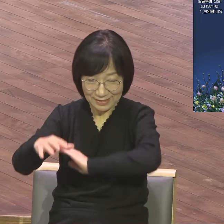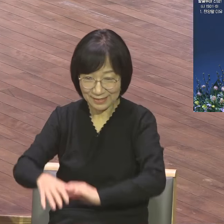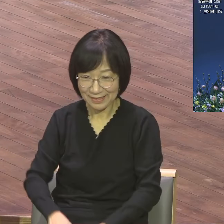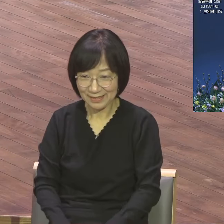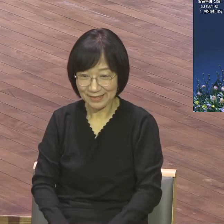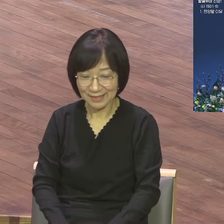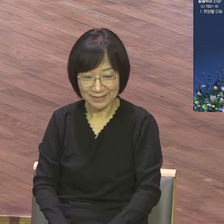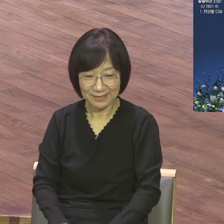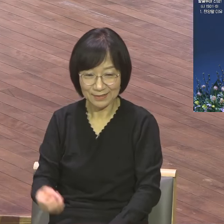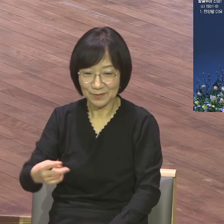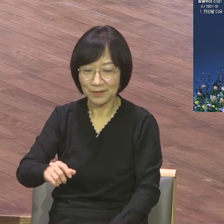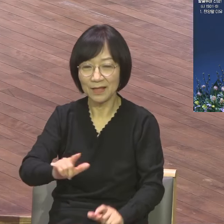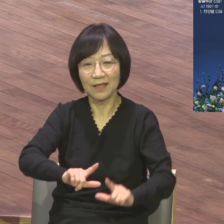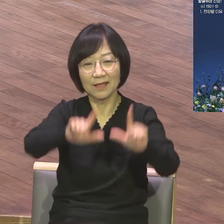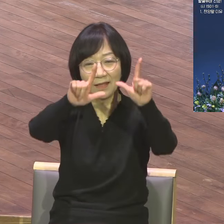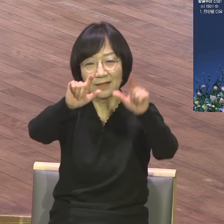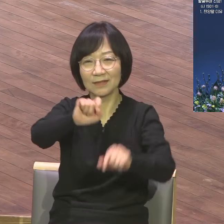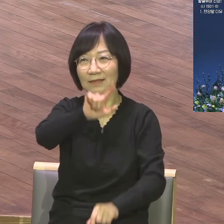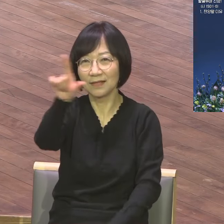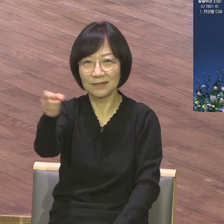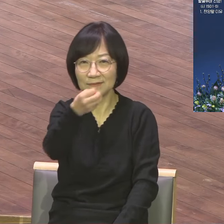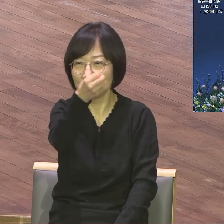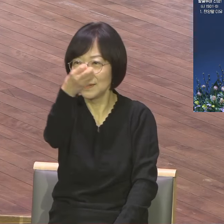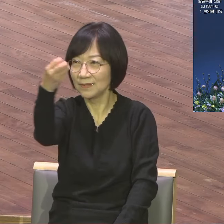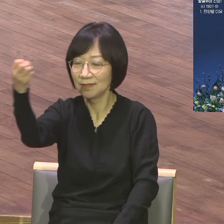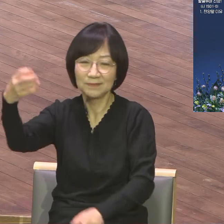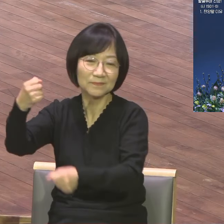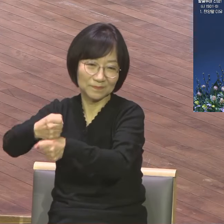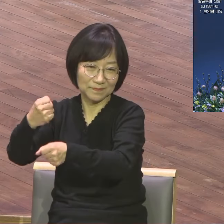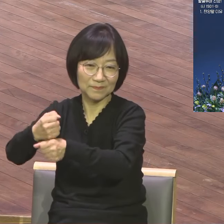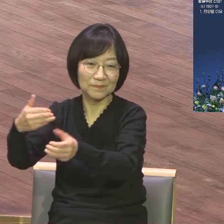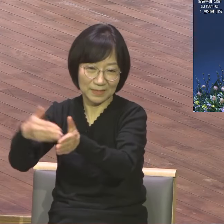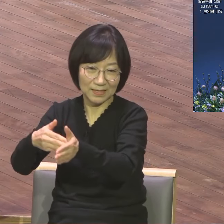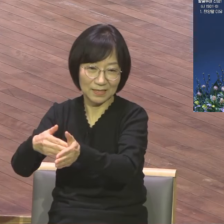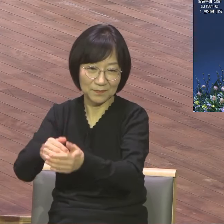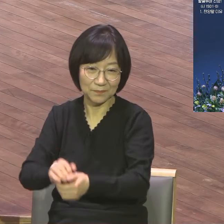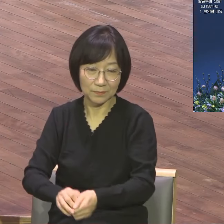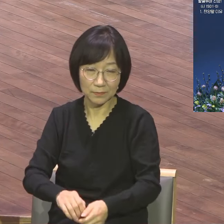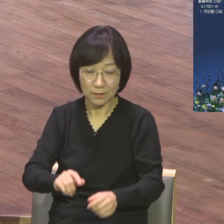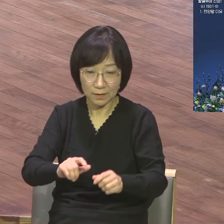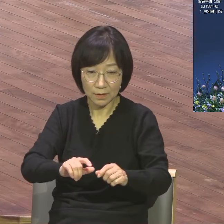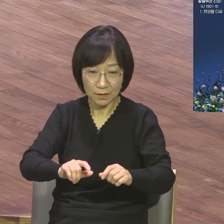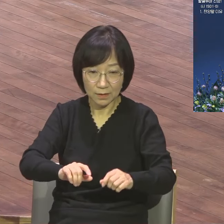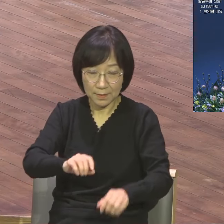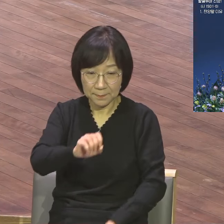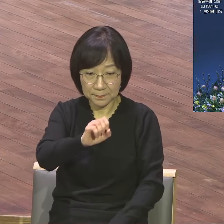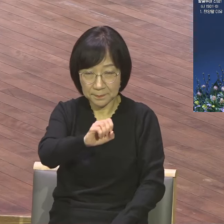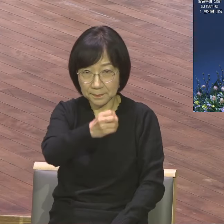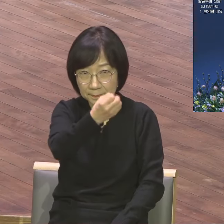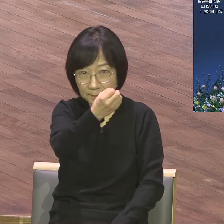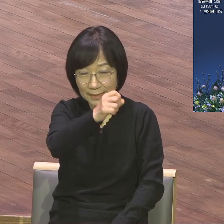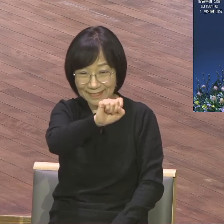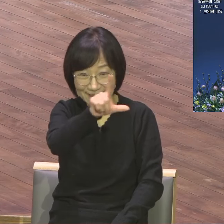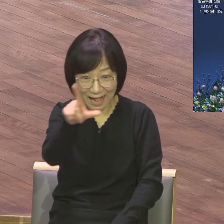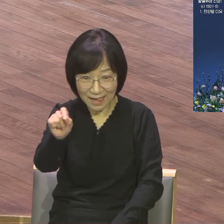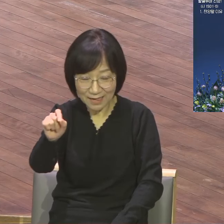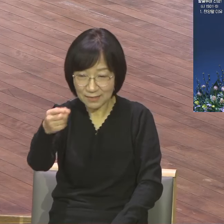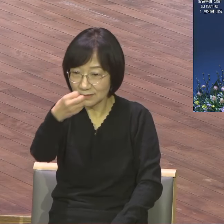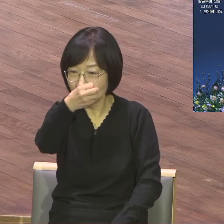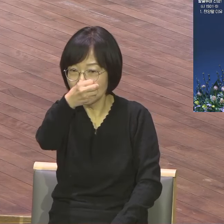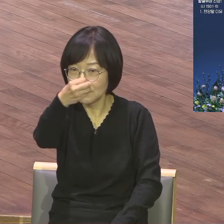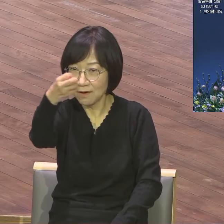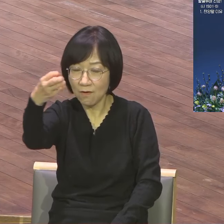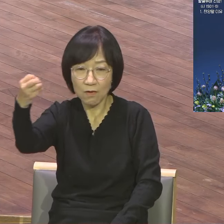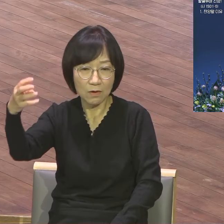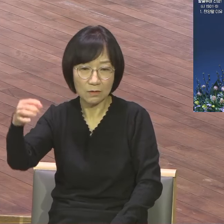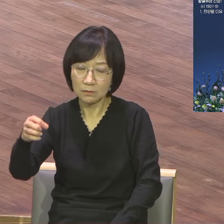뭐요? 해와 달과 별 만들었어요. 저 해가 빛을 발한 거 아니에요. 빛이 있어요. 빛이 비춰져가지고